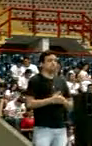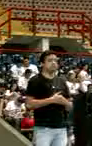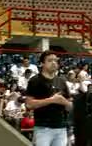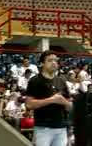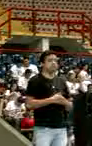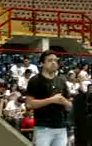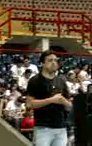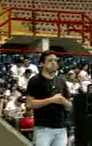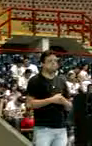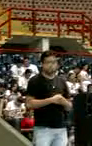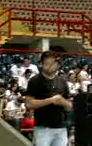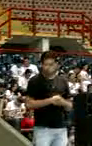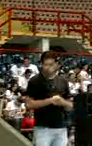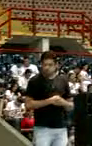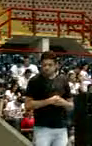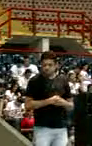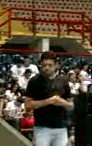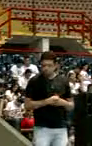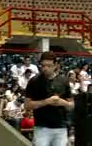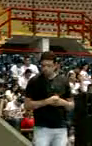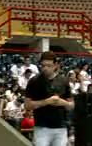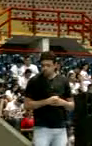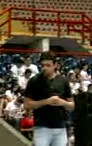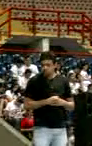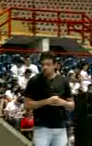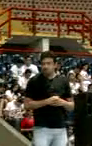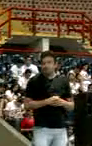Seis ideologias do Renascimento. Só isso daqui, o seu óbvio.